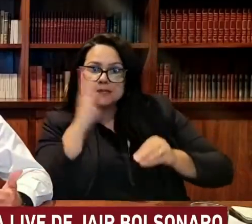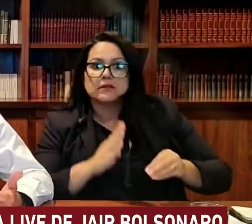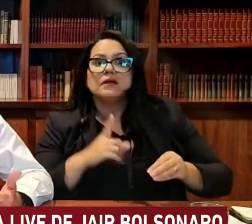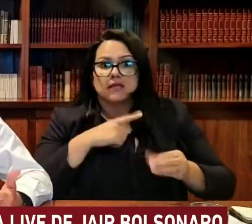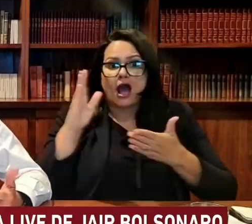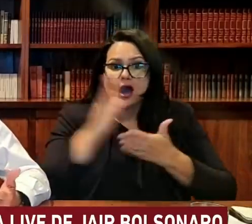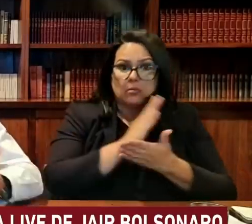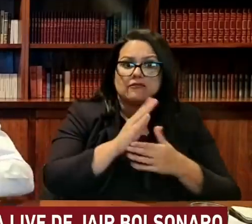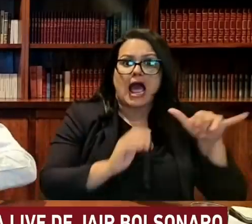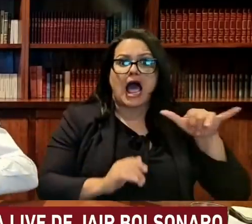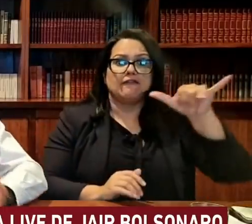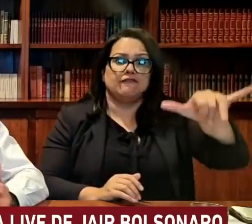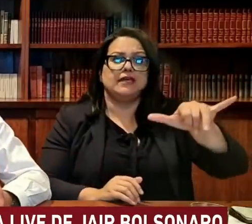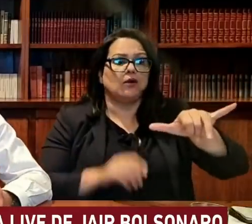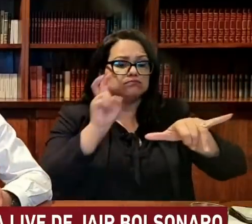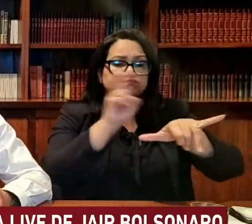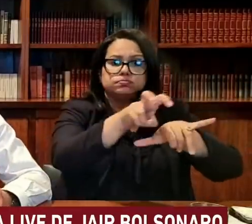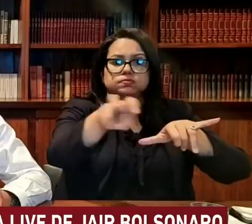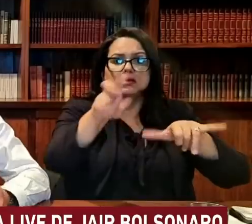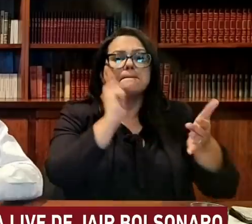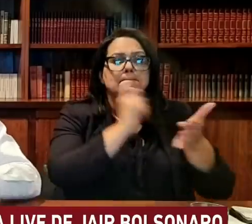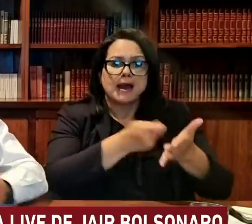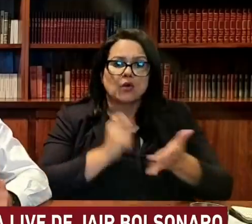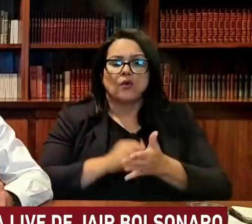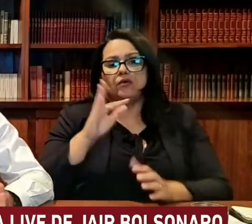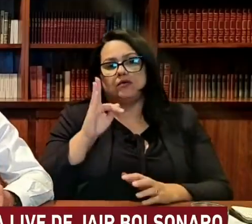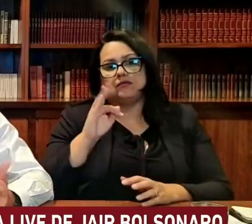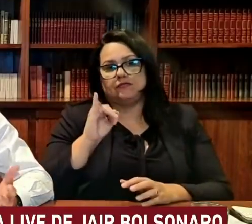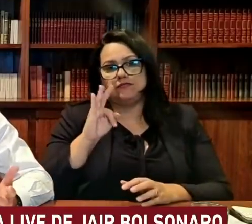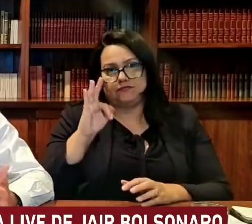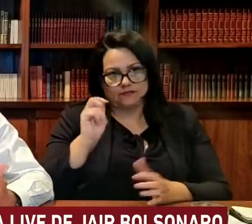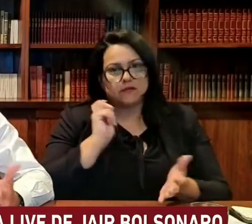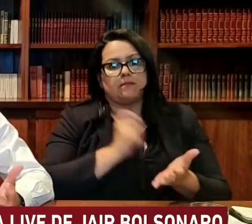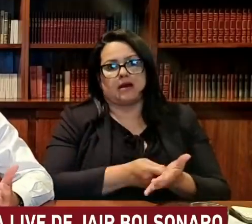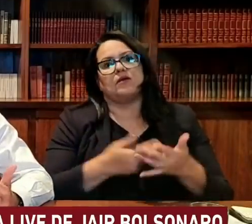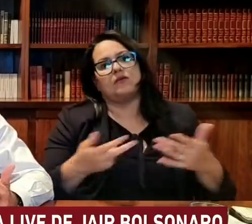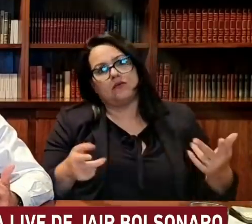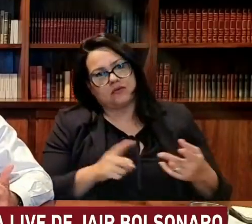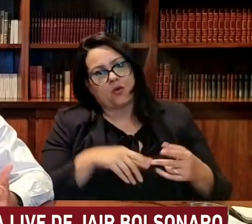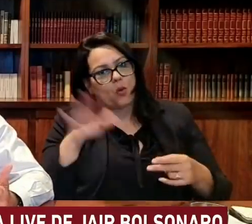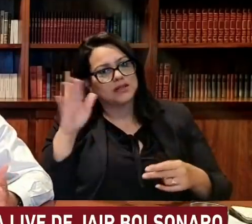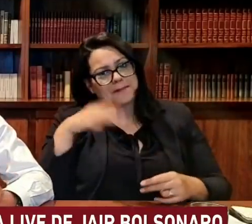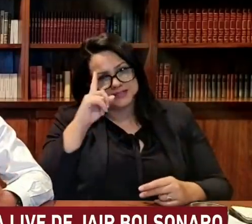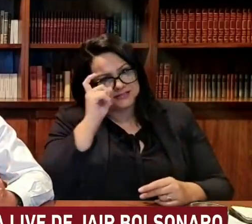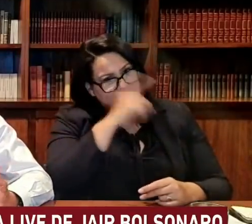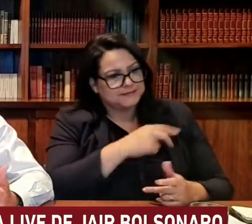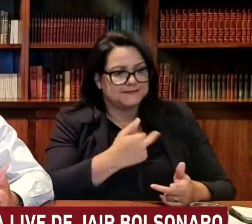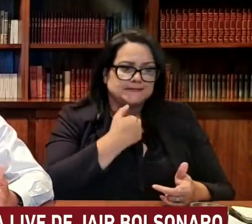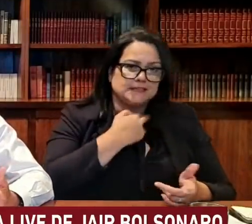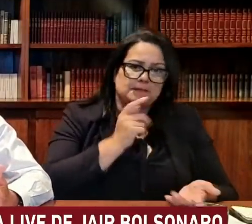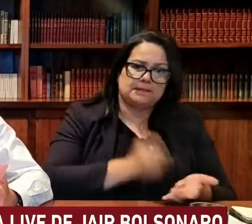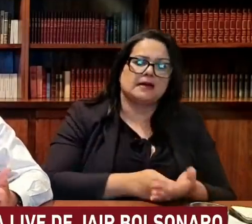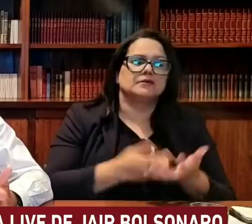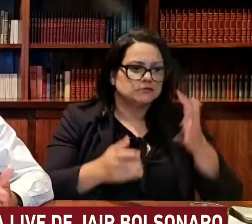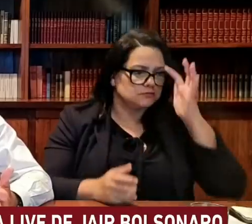avião de carreira, muito jogador de futebol bancado pela FIFA, e essas pessoas tinham mais dificuldades, e nós resolvemos